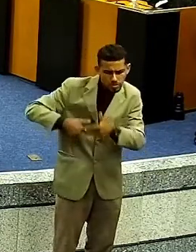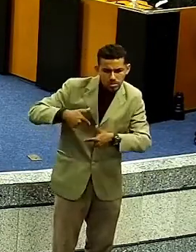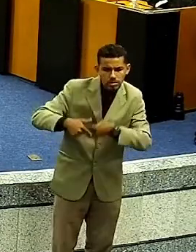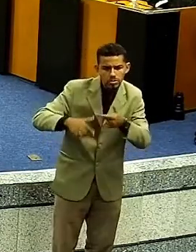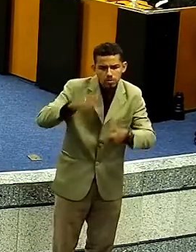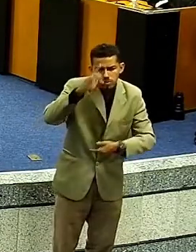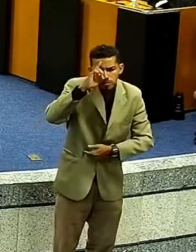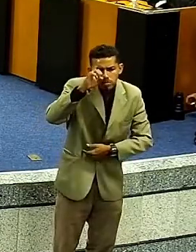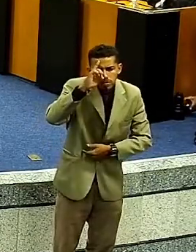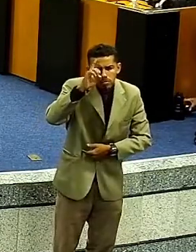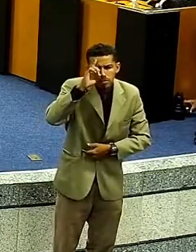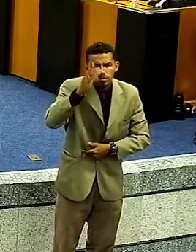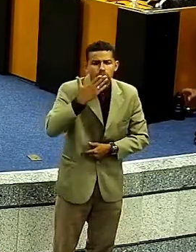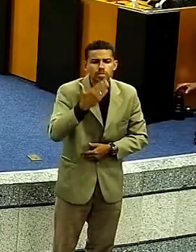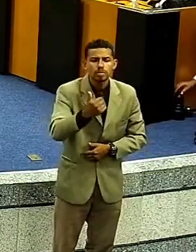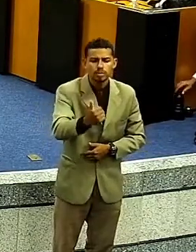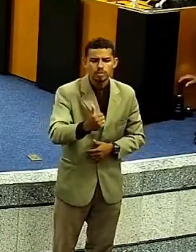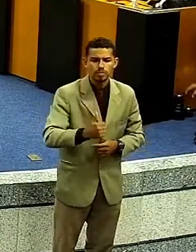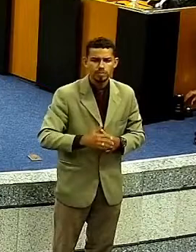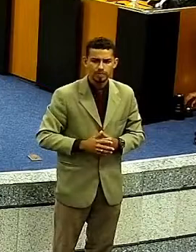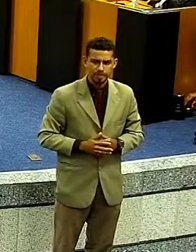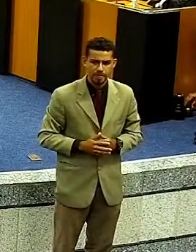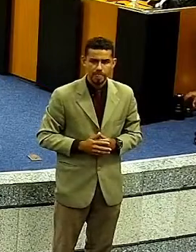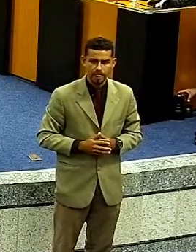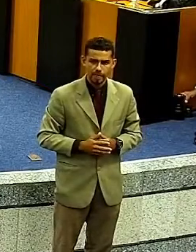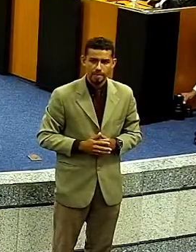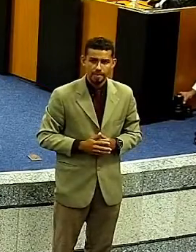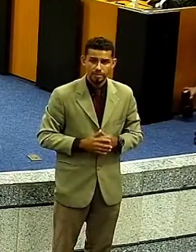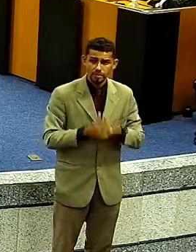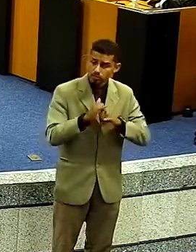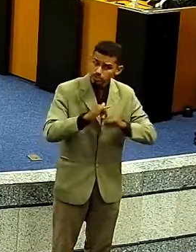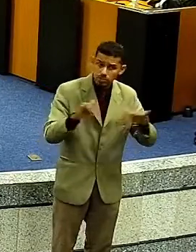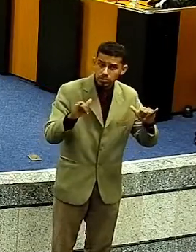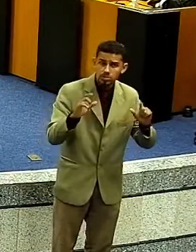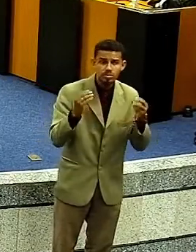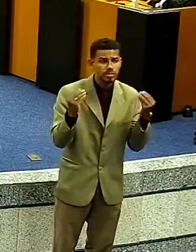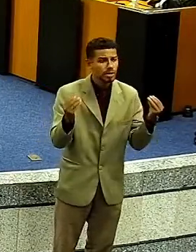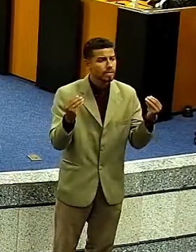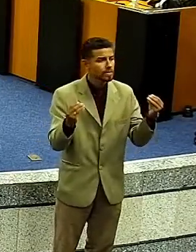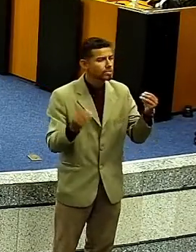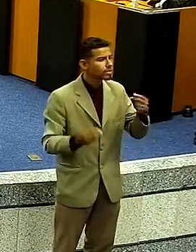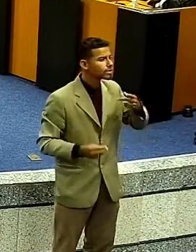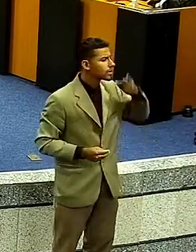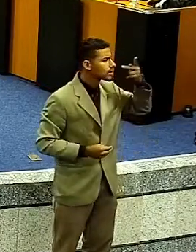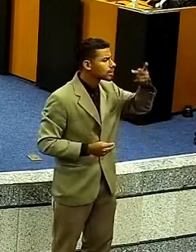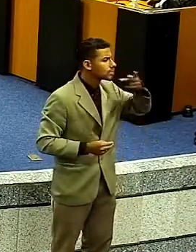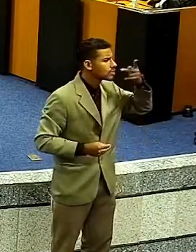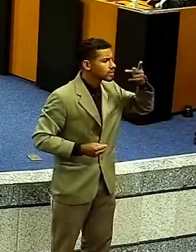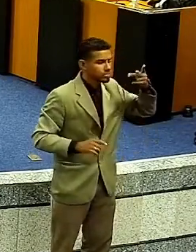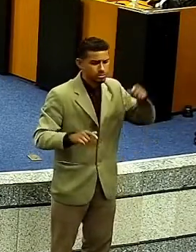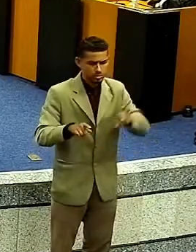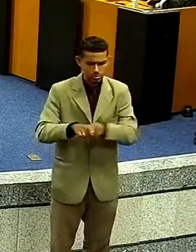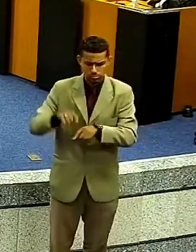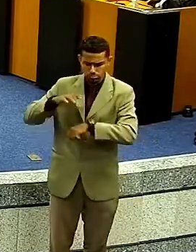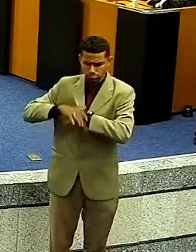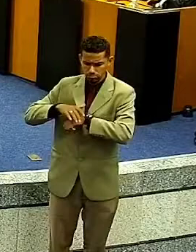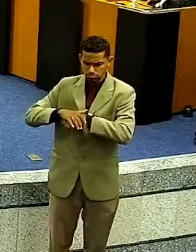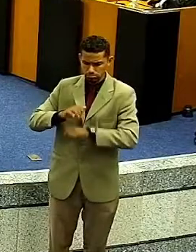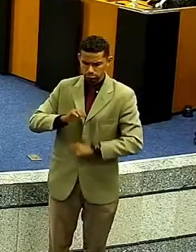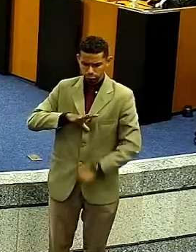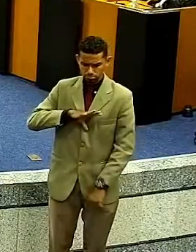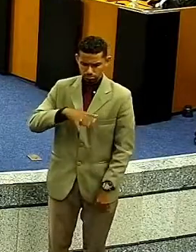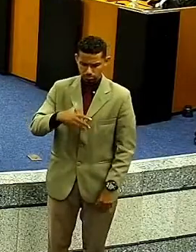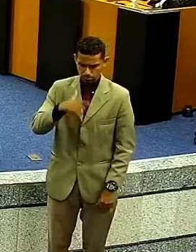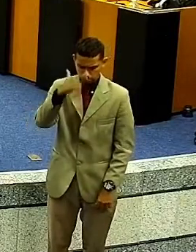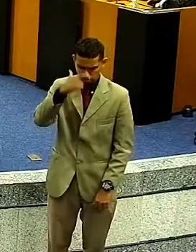cada dia melhor eu digo sempre que nada adianta uma fala se ela não deixar algo cravado no